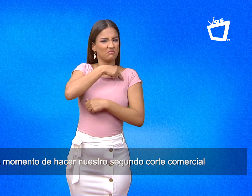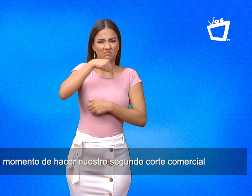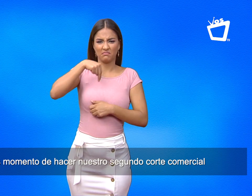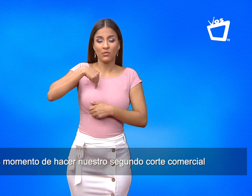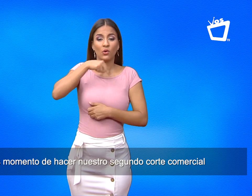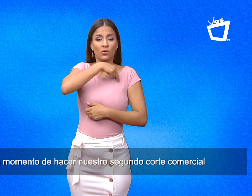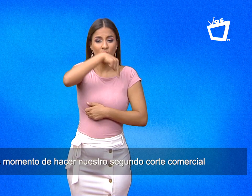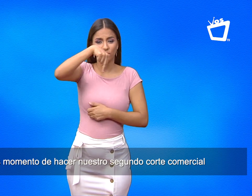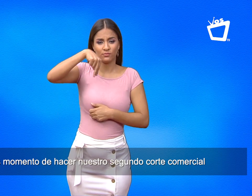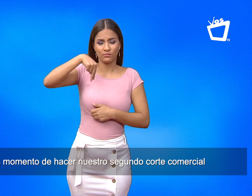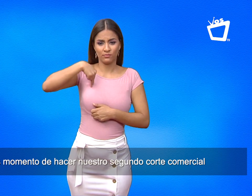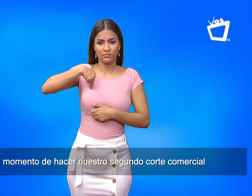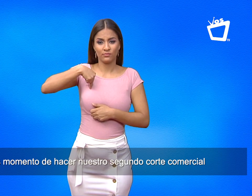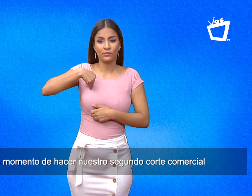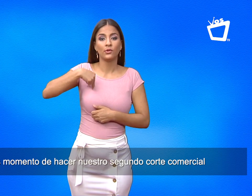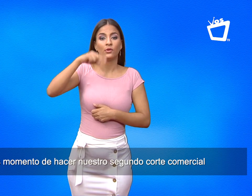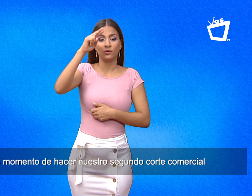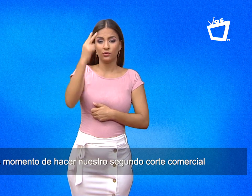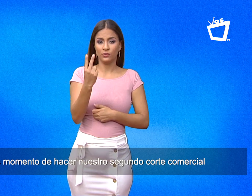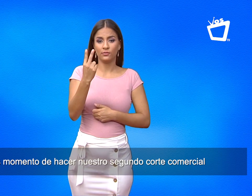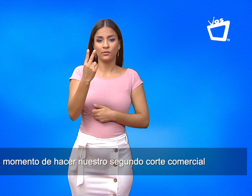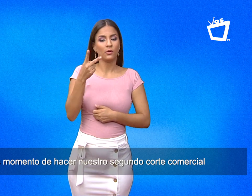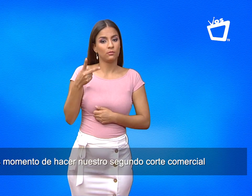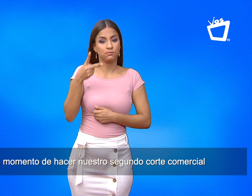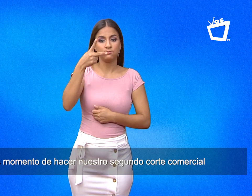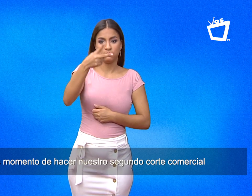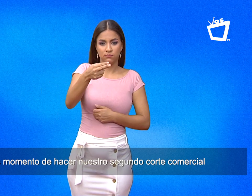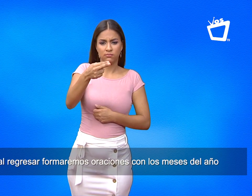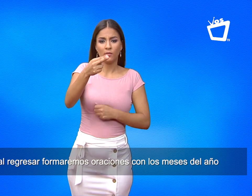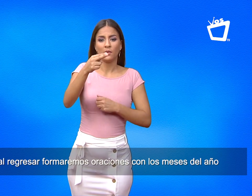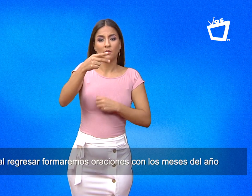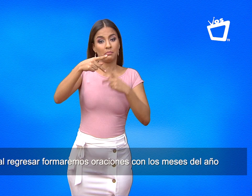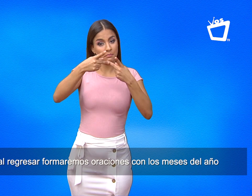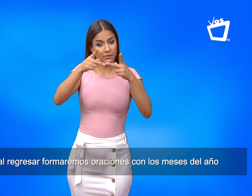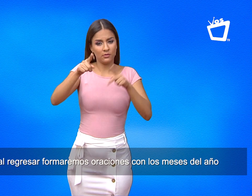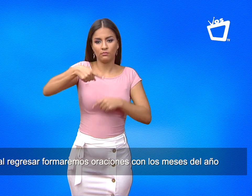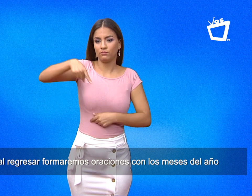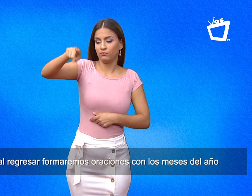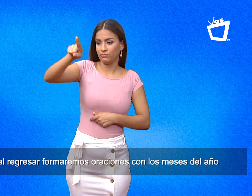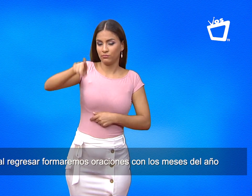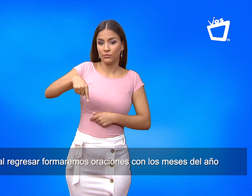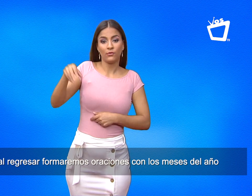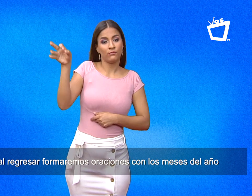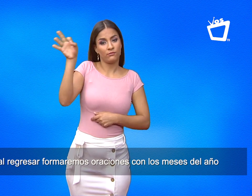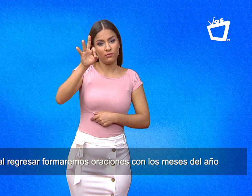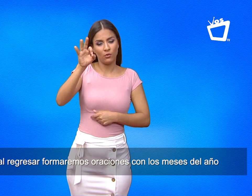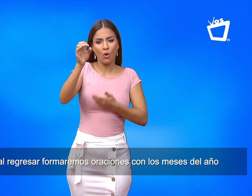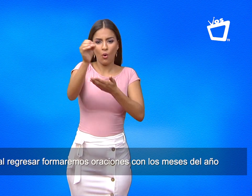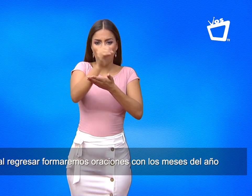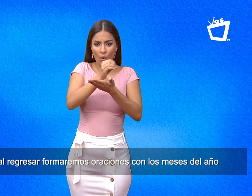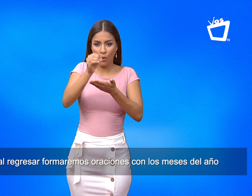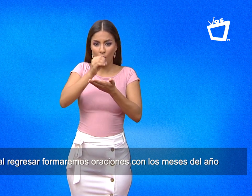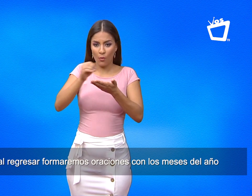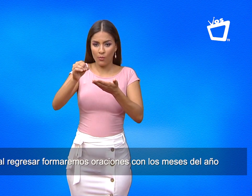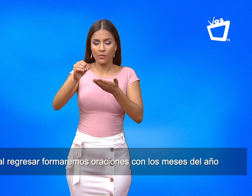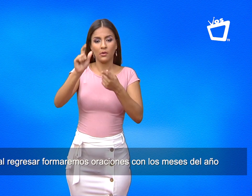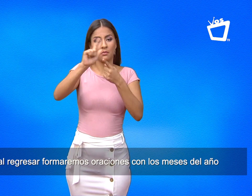es momento de hacer nuestro segundo corte comercial pero al regresar formaremos oraciones con los meses del